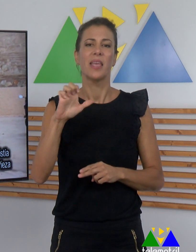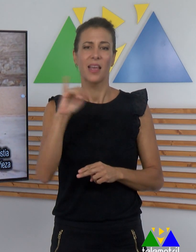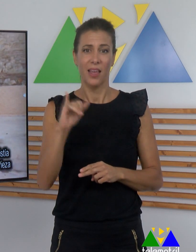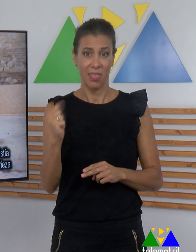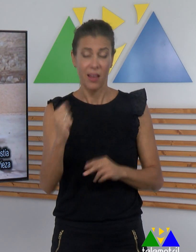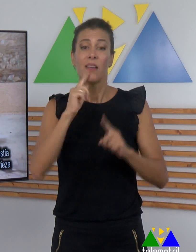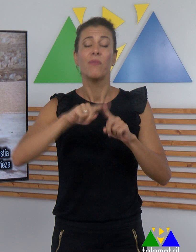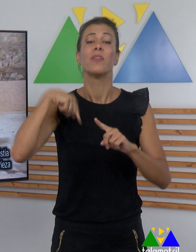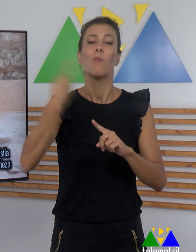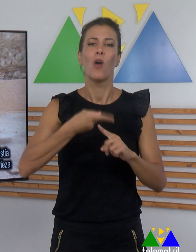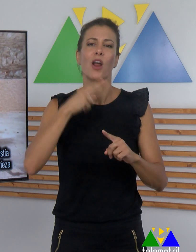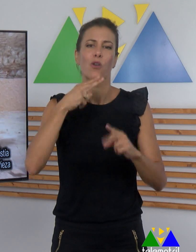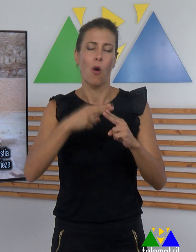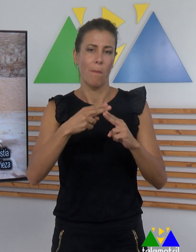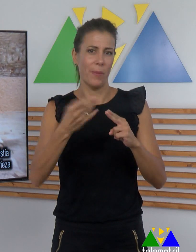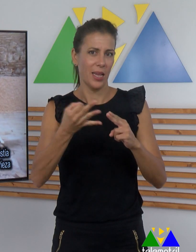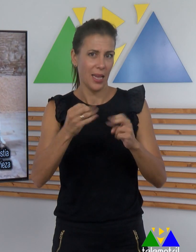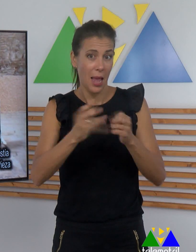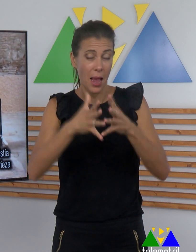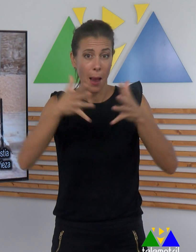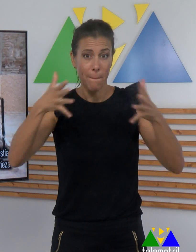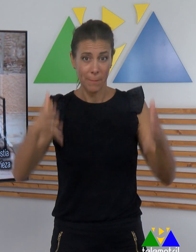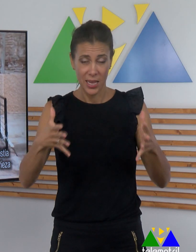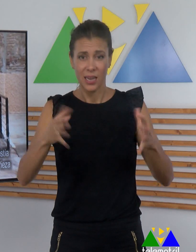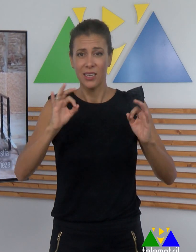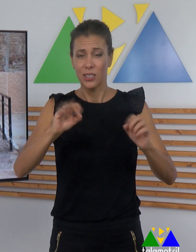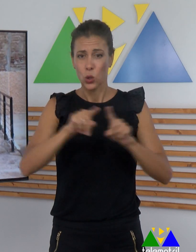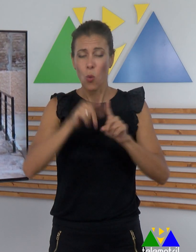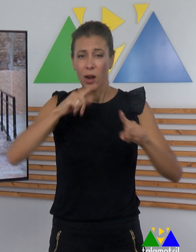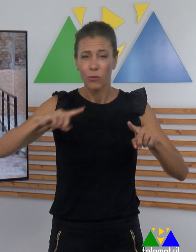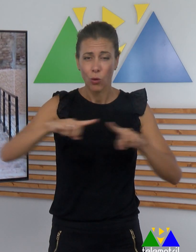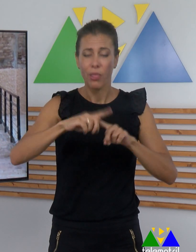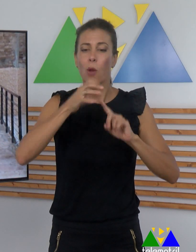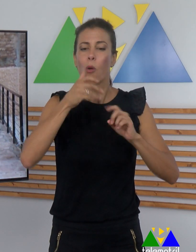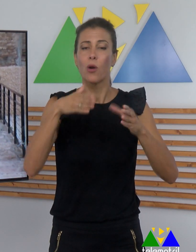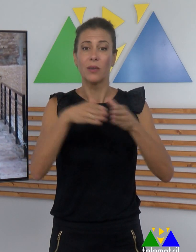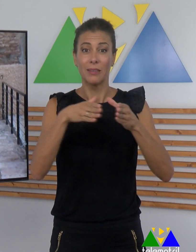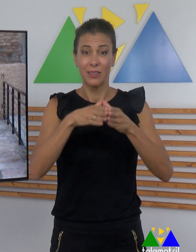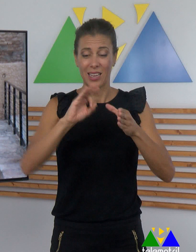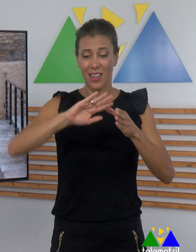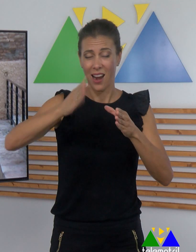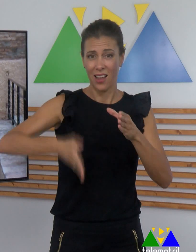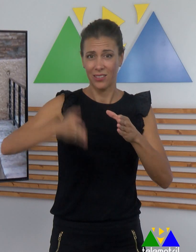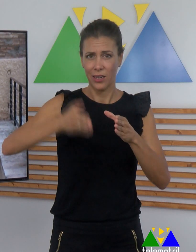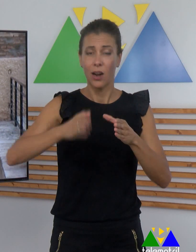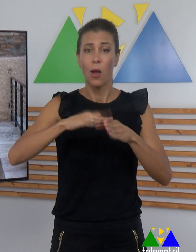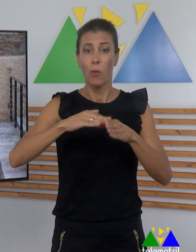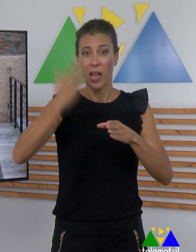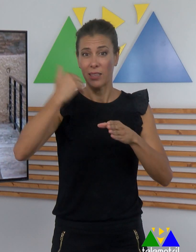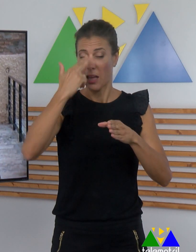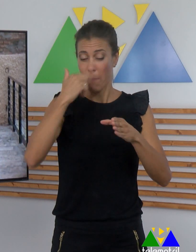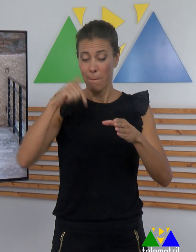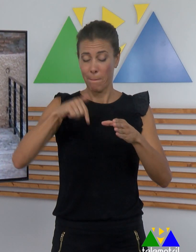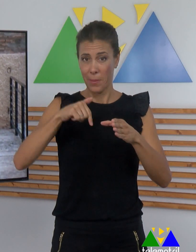el nombre cuando ya se amplía, se hace la nave crucero y se pone la sacristía en este lateral. Antes estaba al pie de la iglesia,